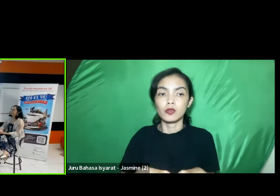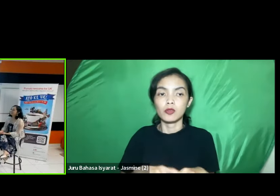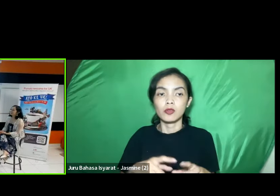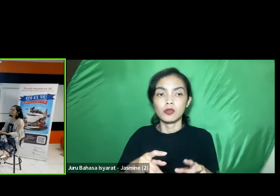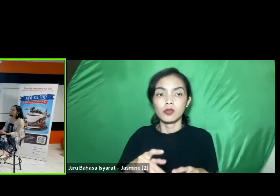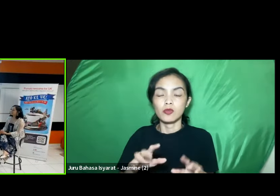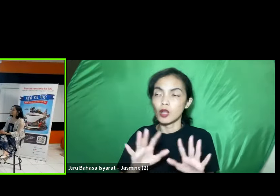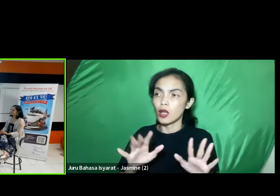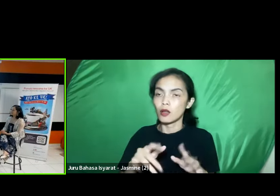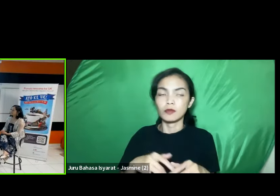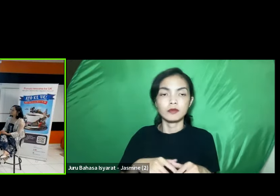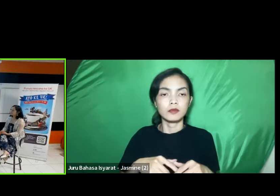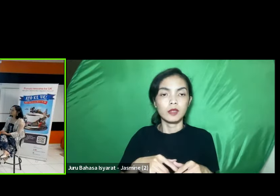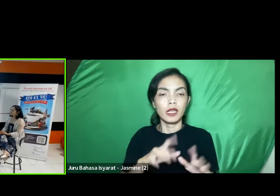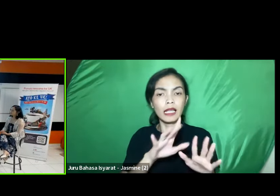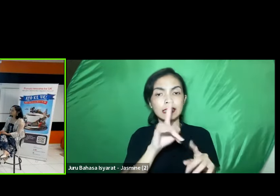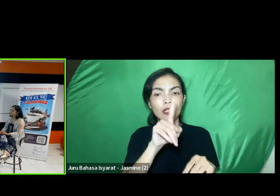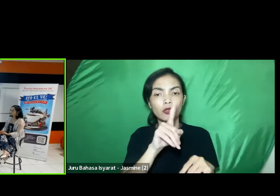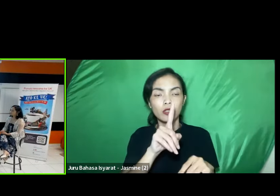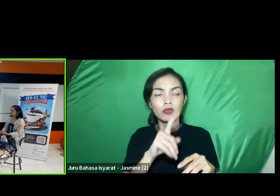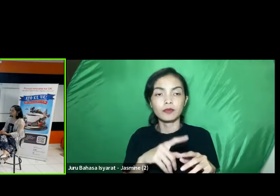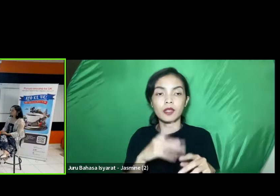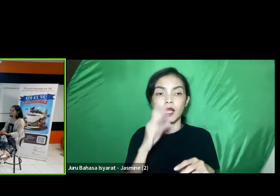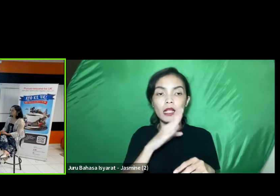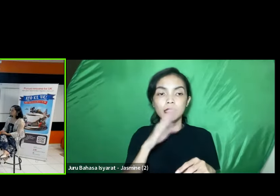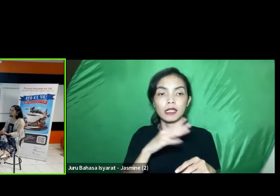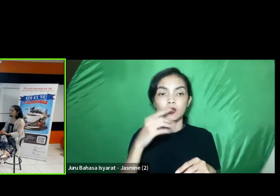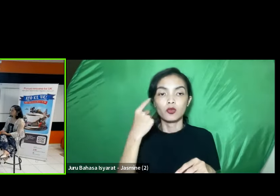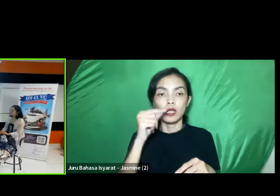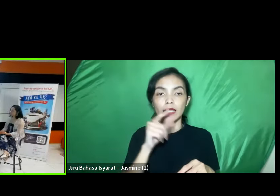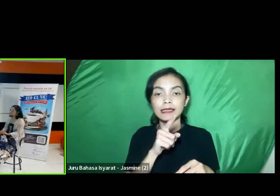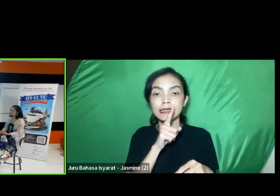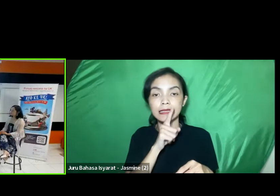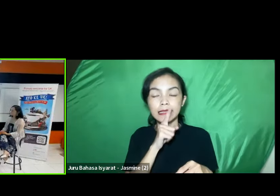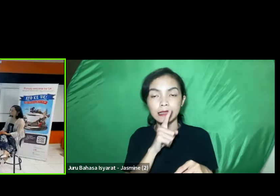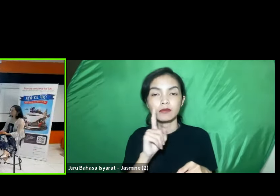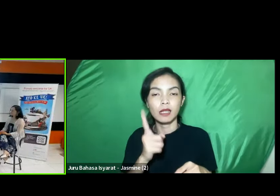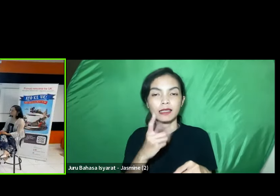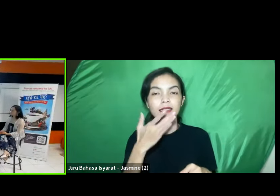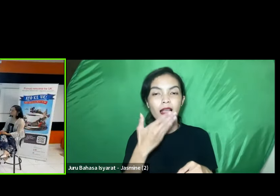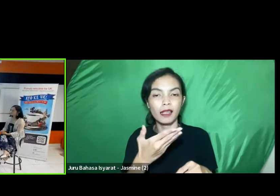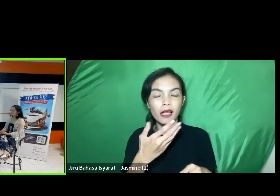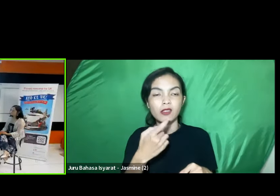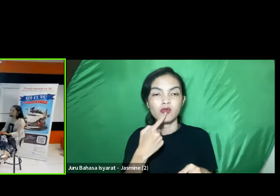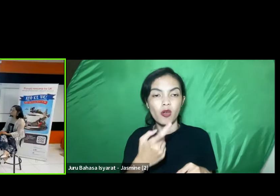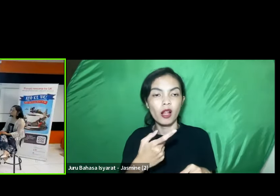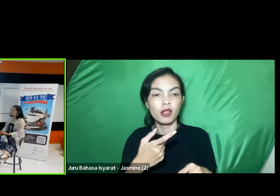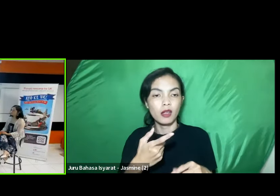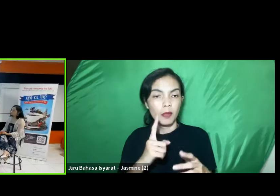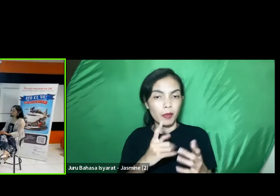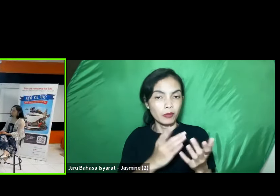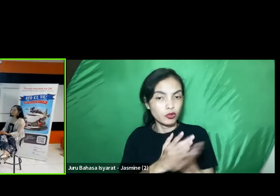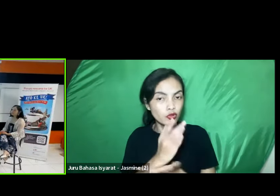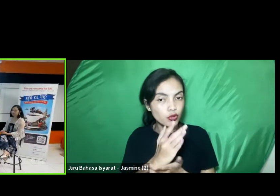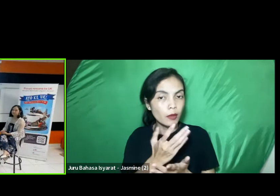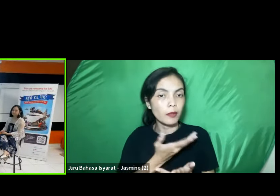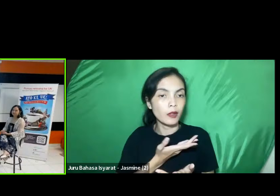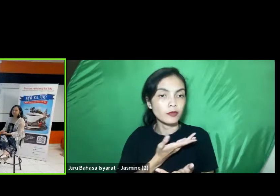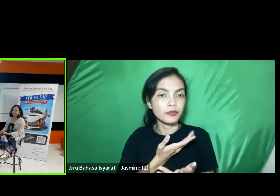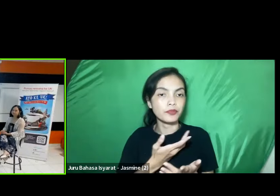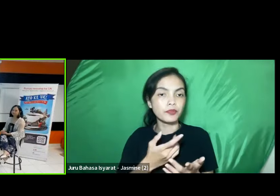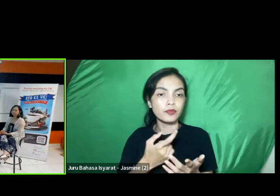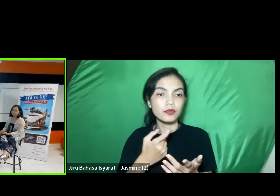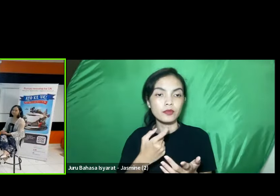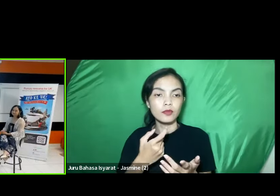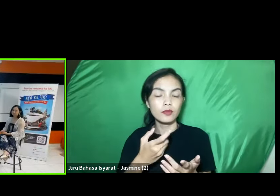sat lag Kak tadi soal reason to study in the UK nanti pasti akan ada pertanyaan yang soal kayak kenapa jurusan Mungkin kalian mau ngomong